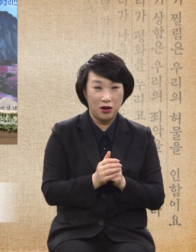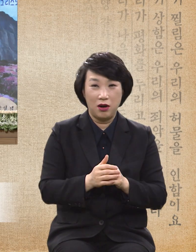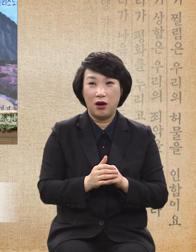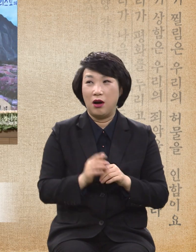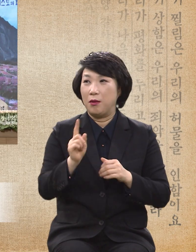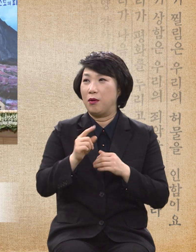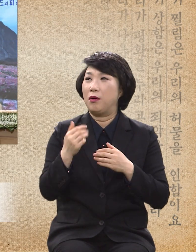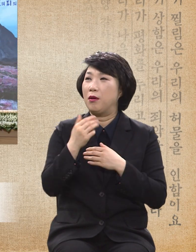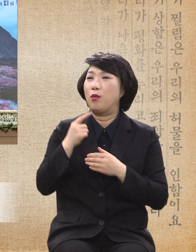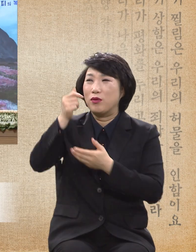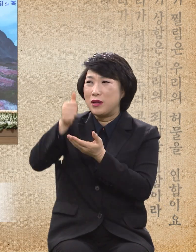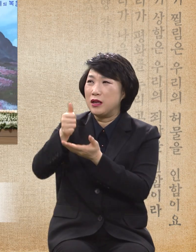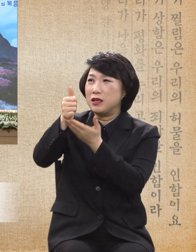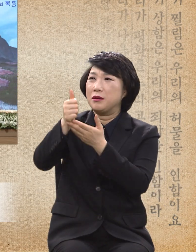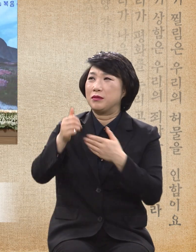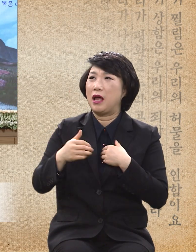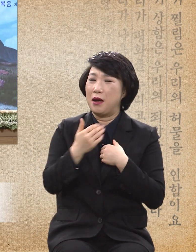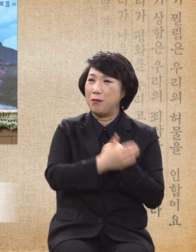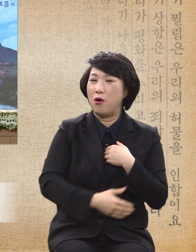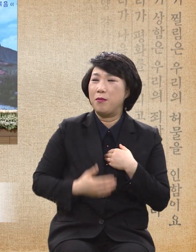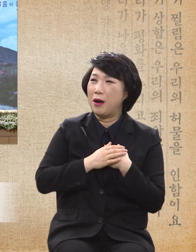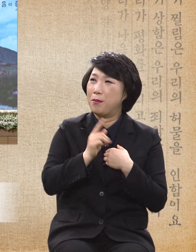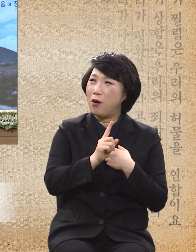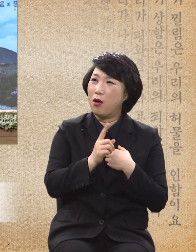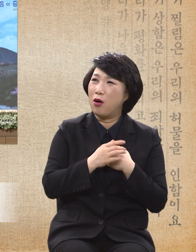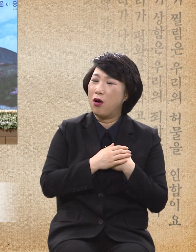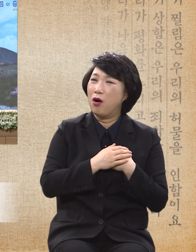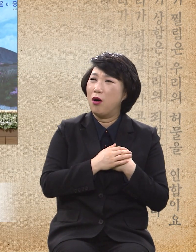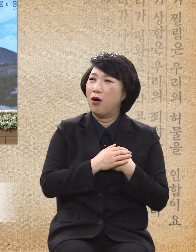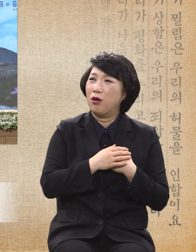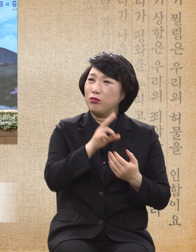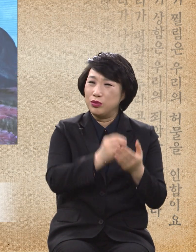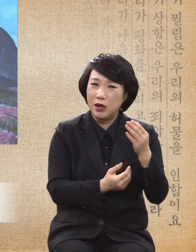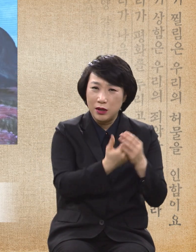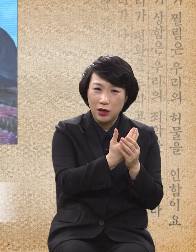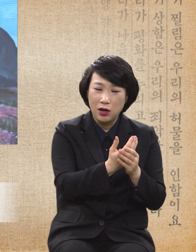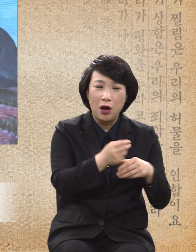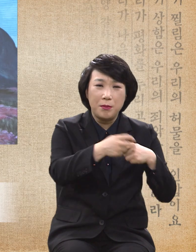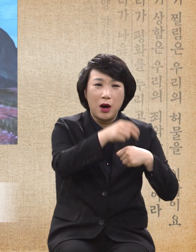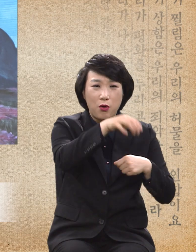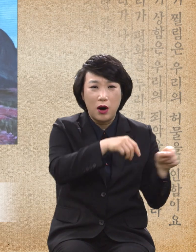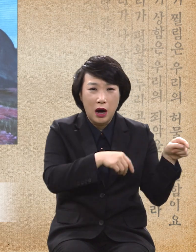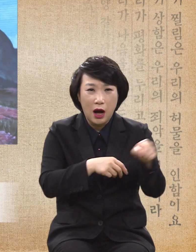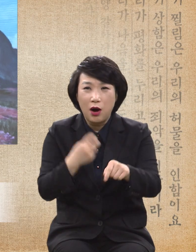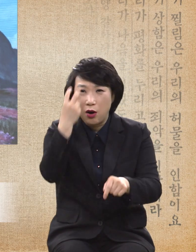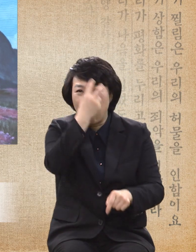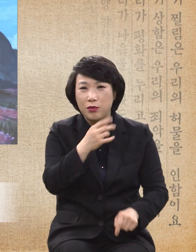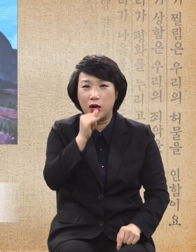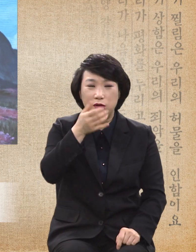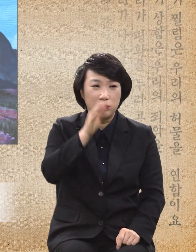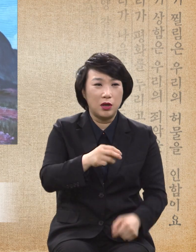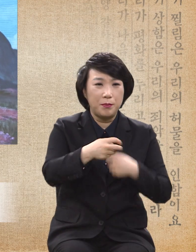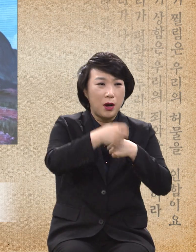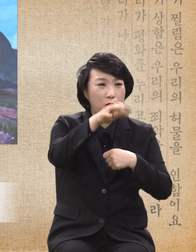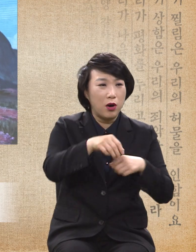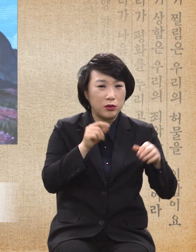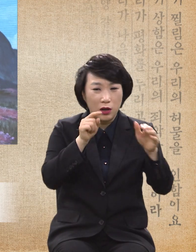일이 생기는데 병원에서는 아무런 이상이 없대요. 이 병원 저 병원 다 댕겨도요.